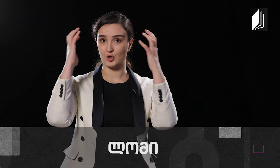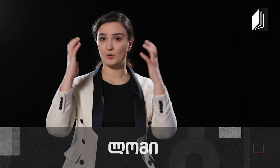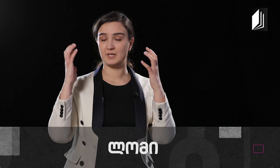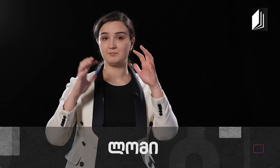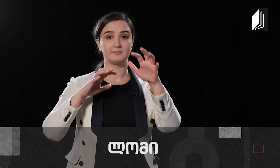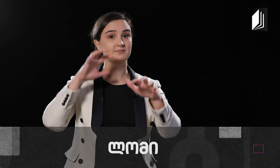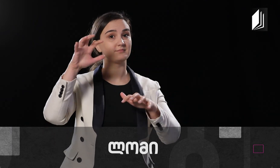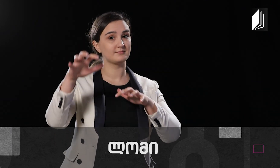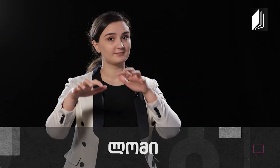ლომი.